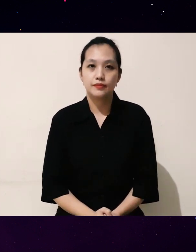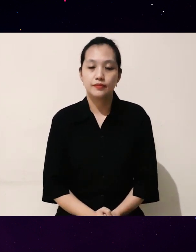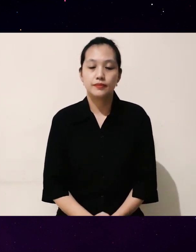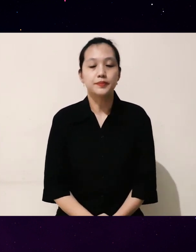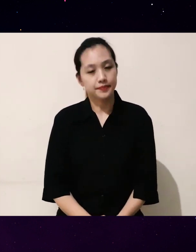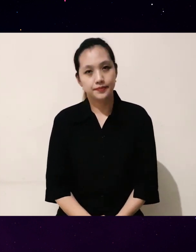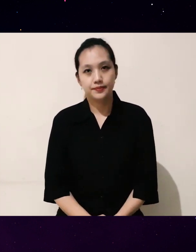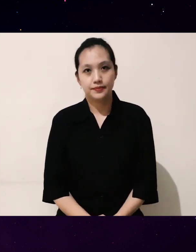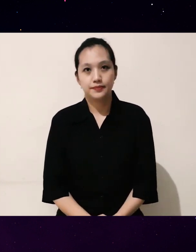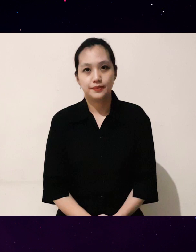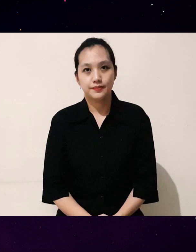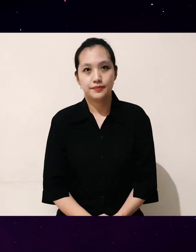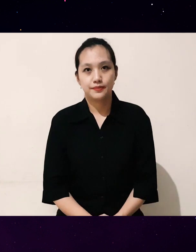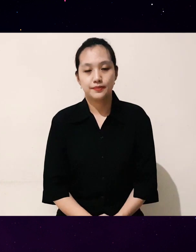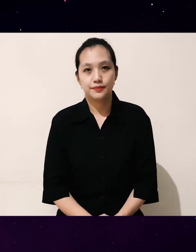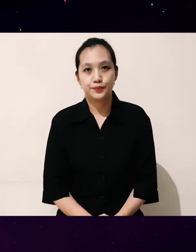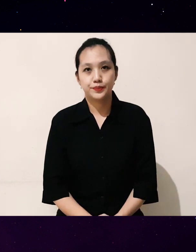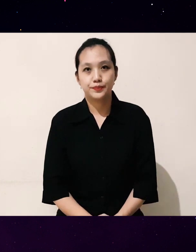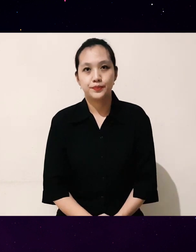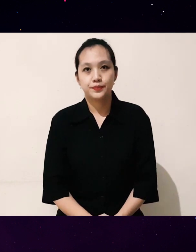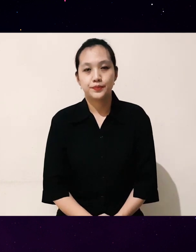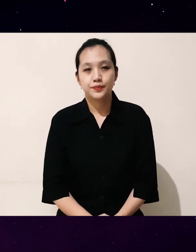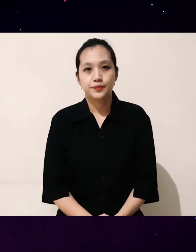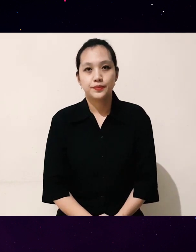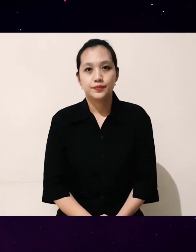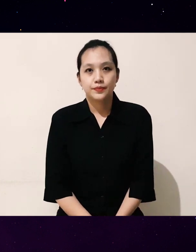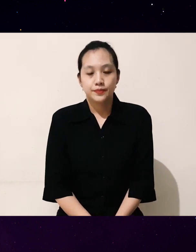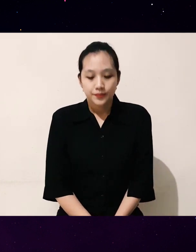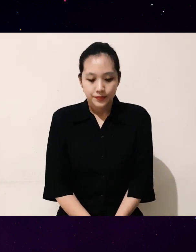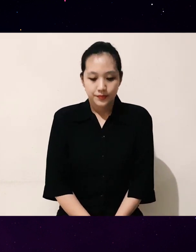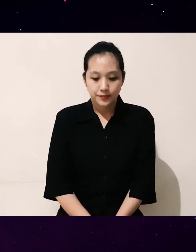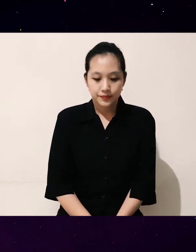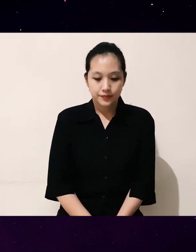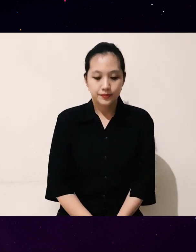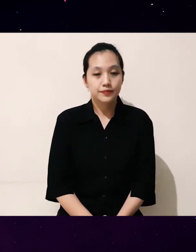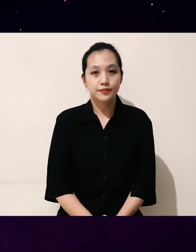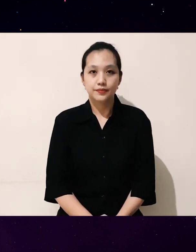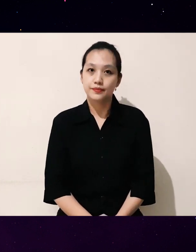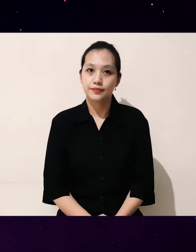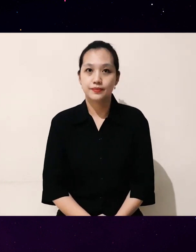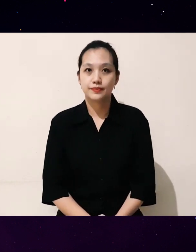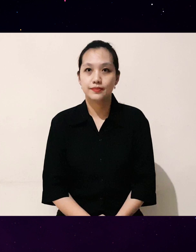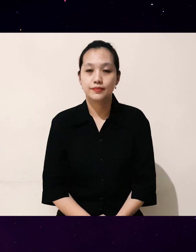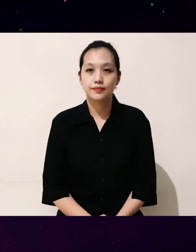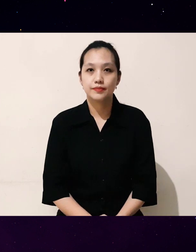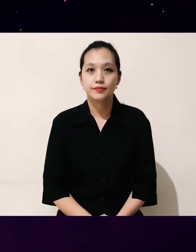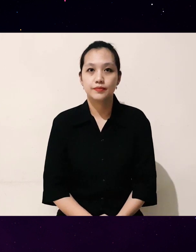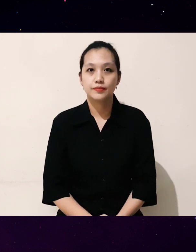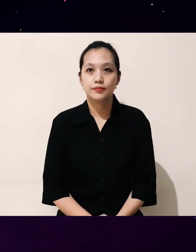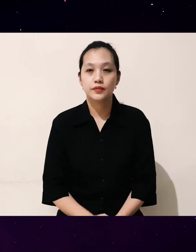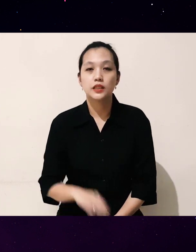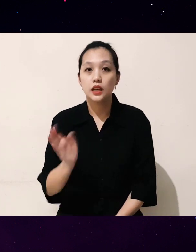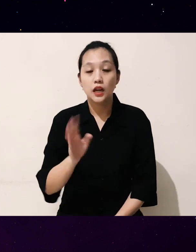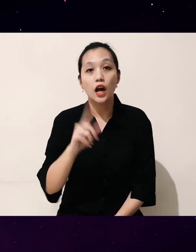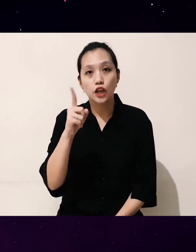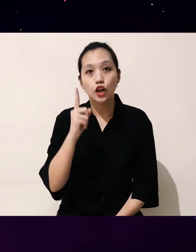Daud, maka segeralah Daud berlari ke barisan musuh untuk menemui orang Filistin itu. Orang Filistin itu